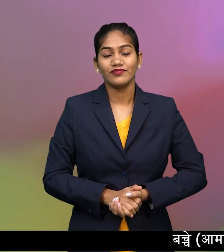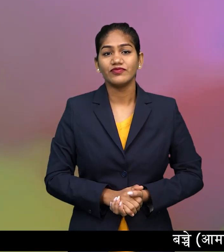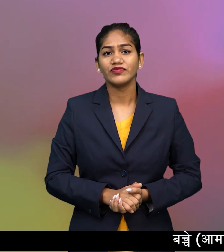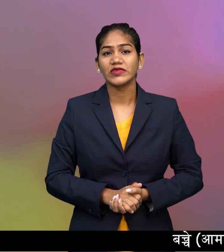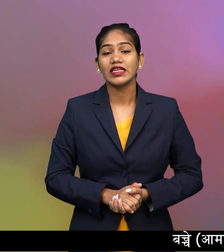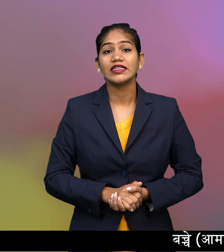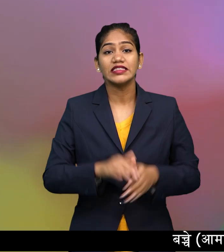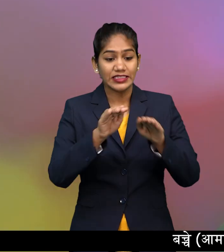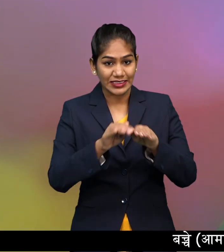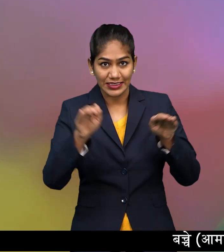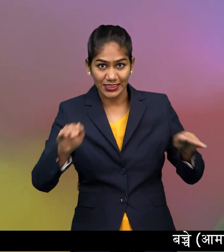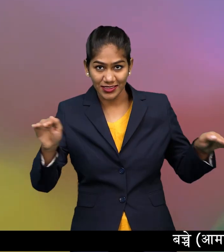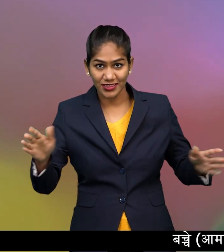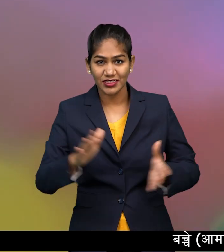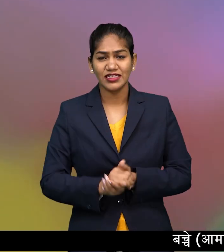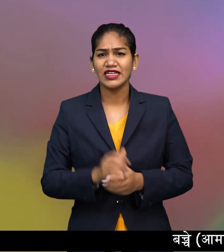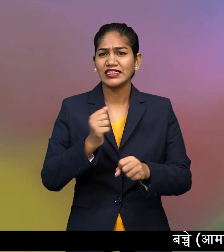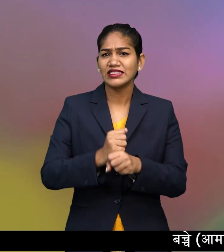बच्चे, आमतौर पर 15 वर्ष से कम।